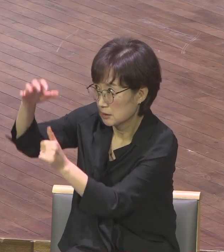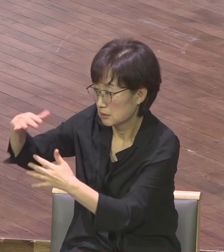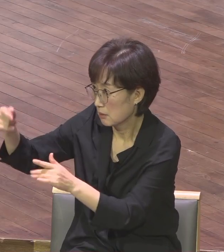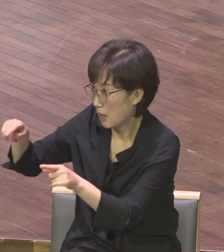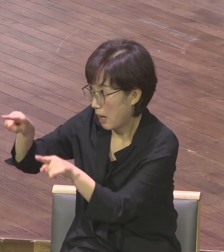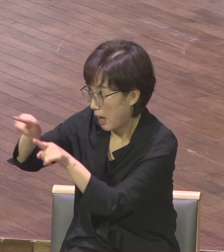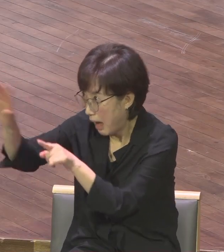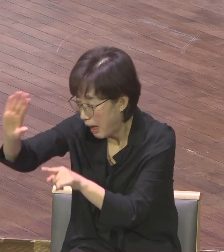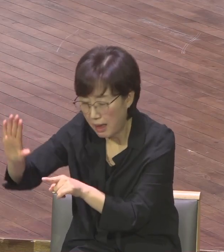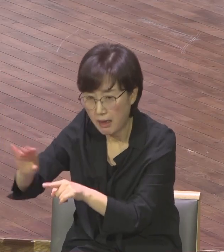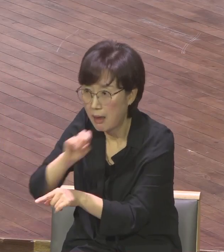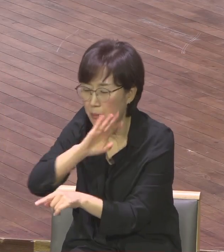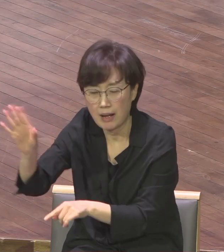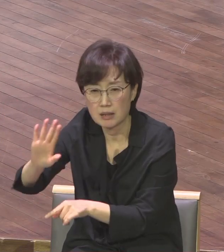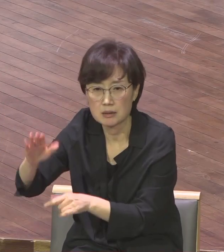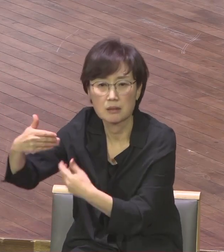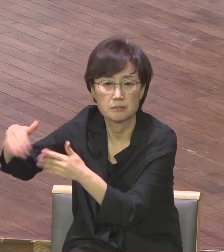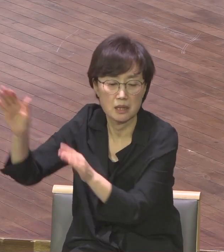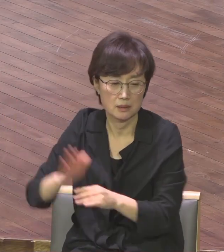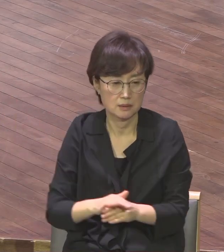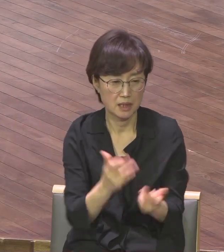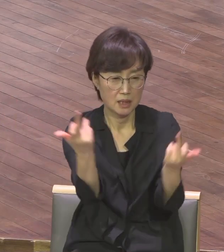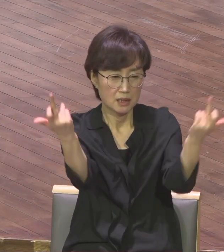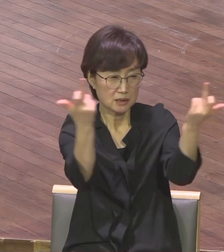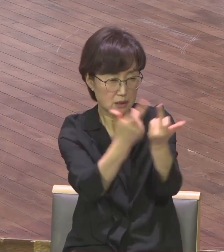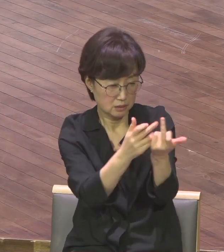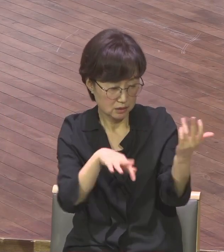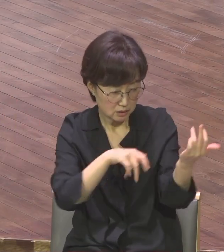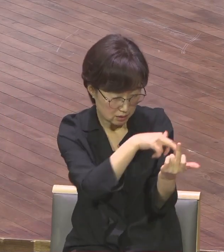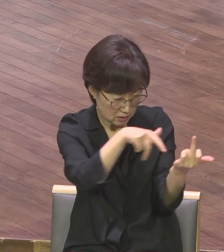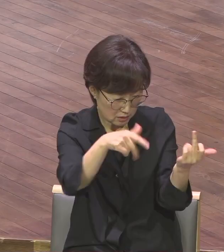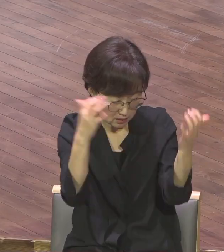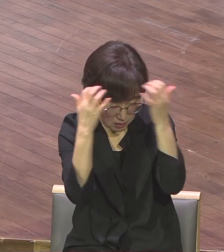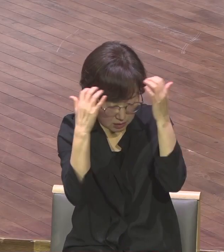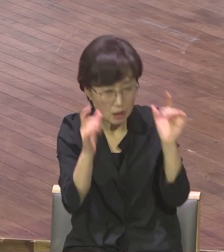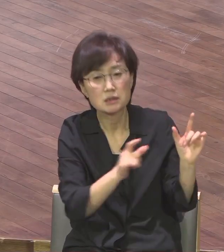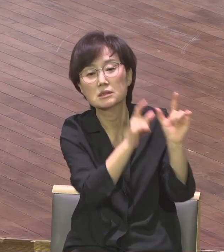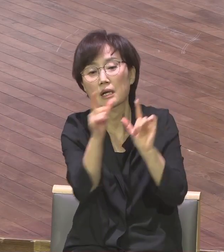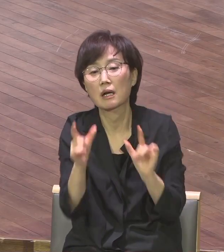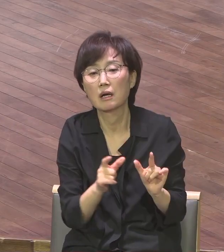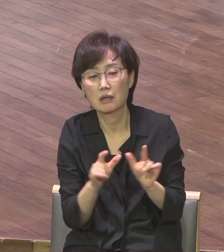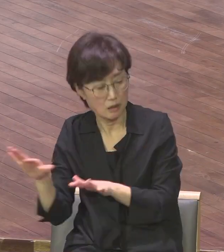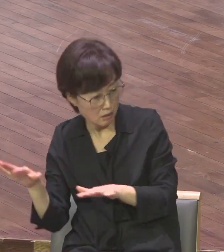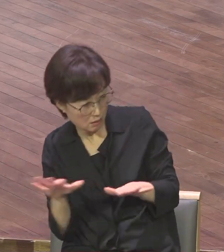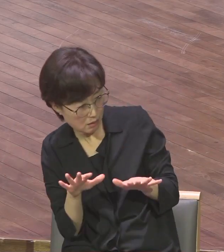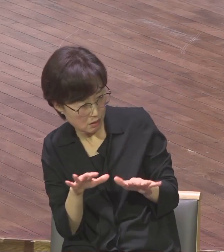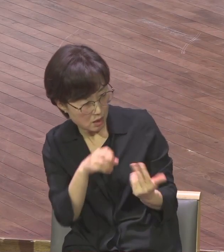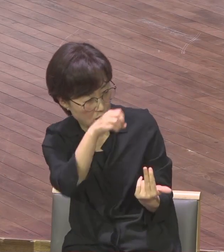대제사장의 아들이란 말이에요. 이 세례 요한의 이 삶을 보면서